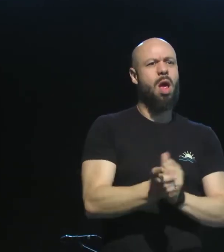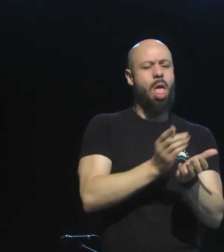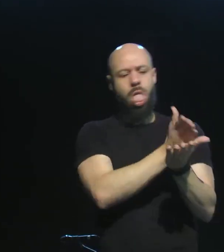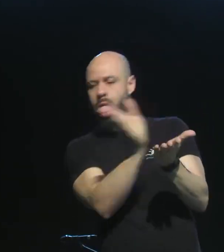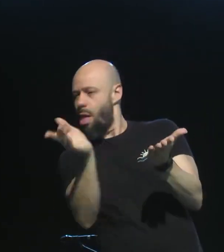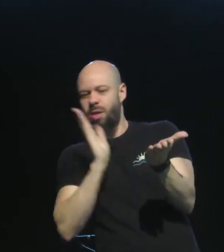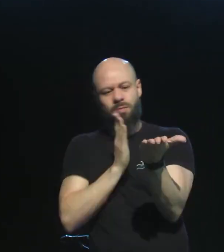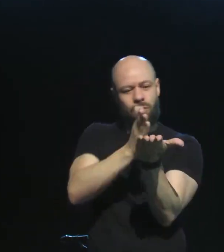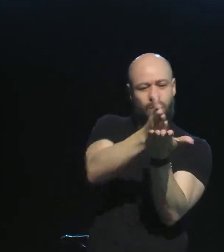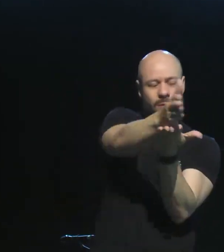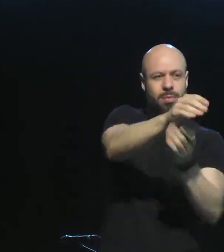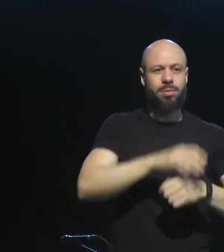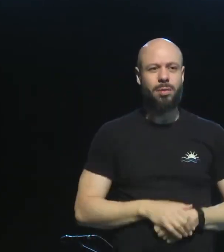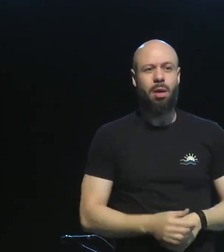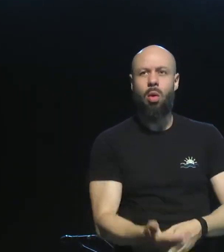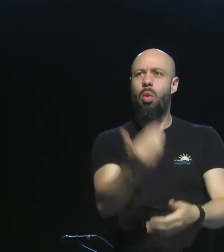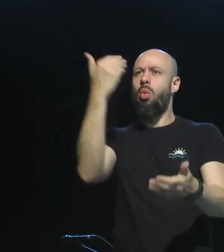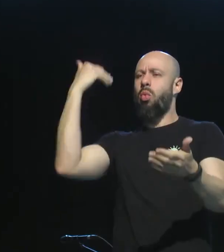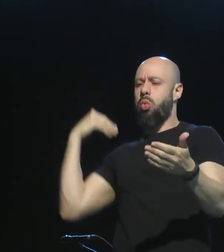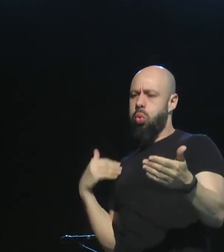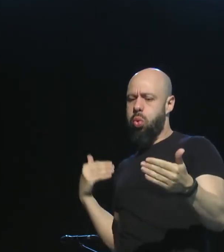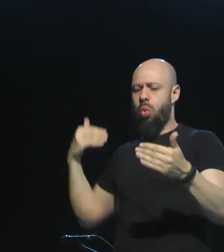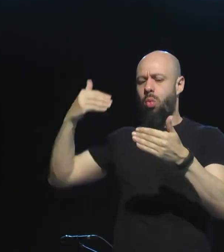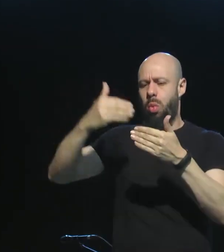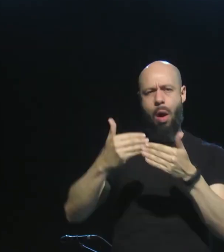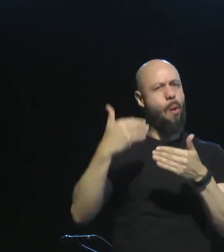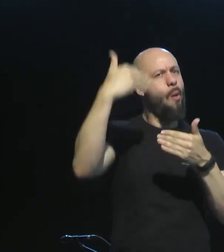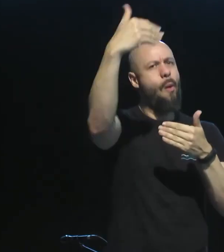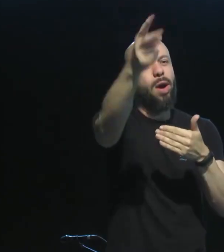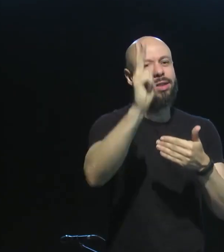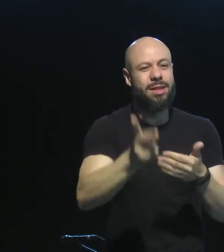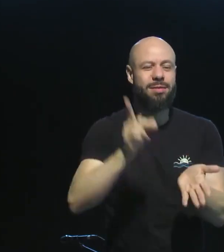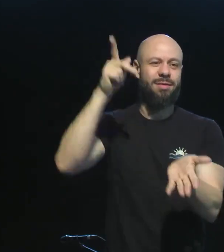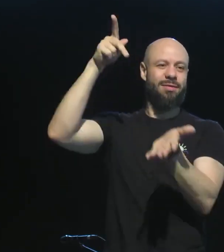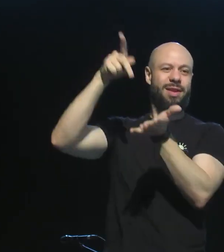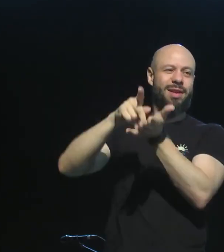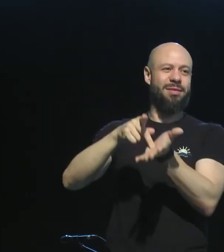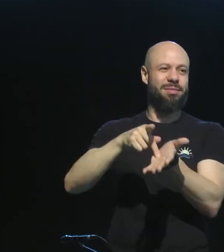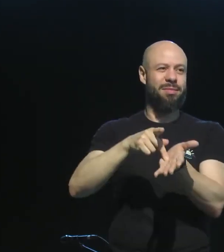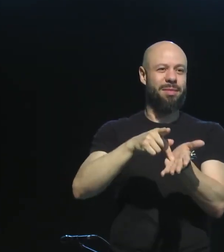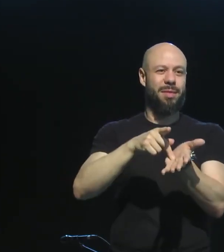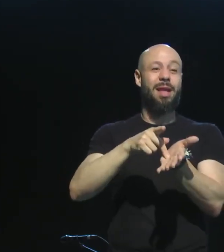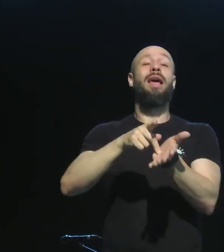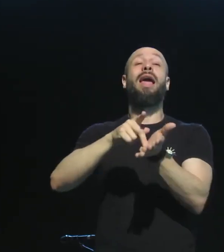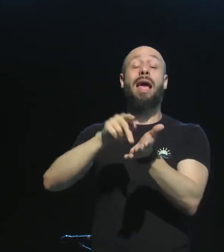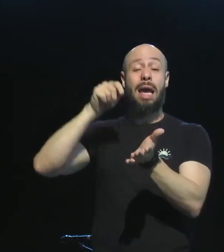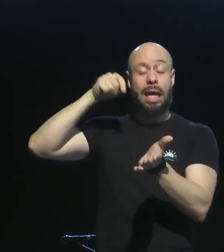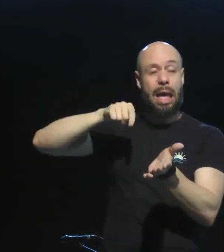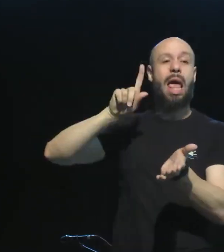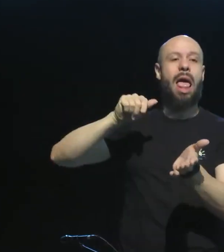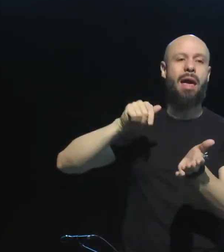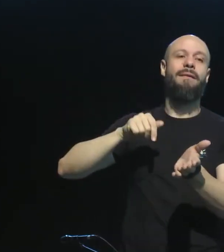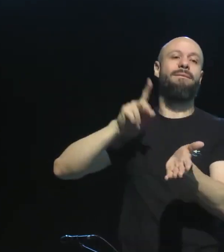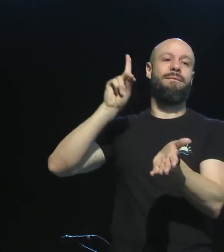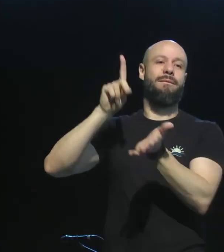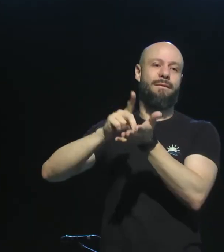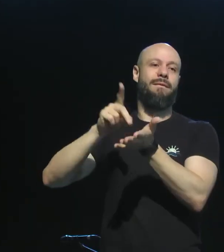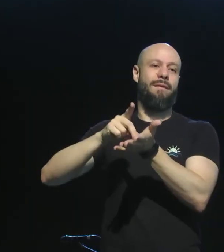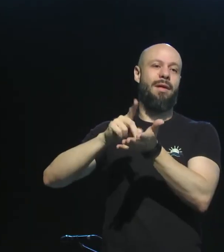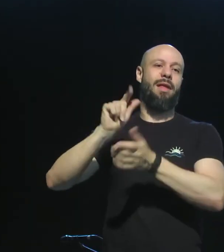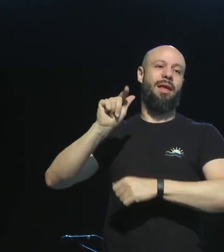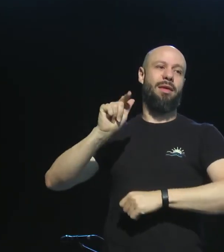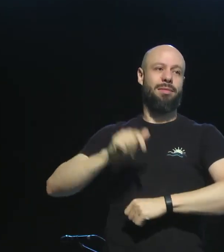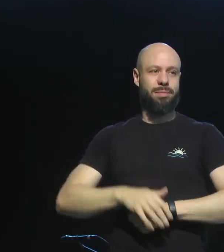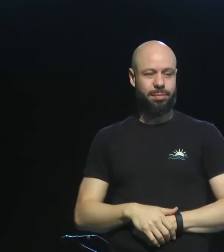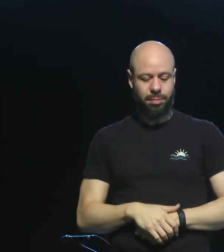que é verdade hoje foi verdade há 1000 anos atrás e será verdade daqui a 1000 anos. Isso é verdade. Mas sabe